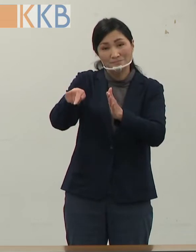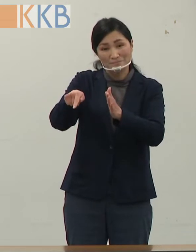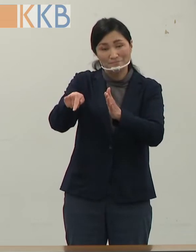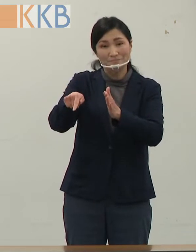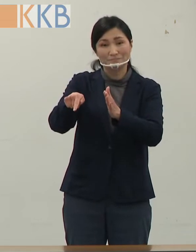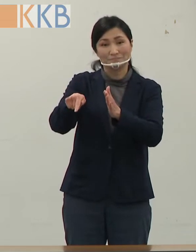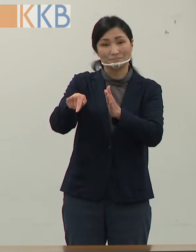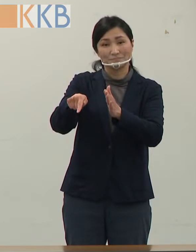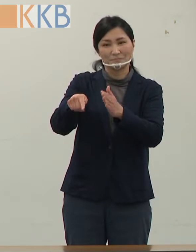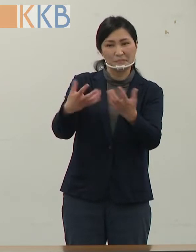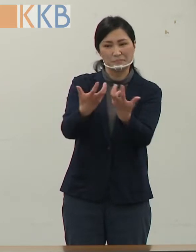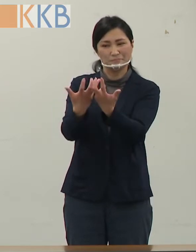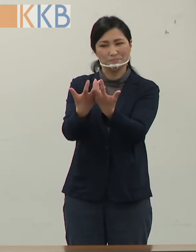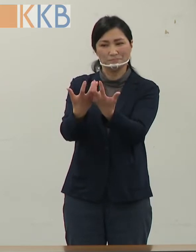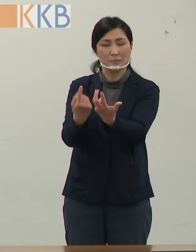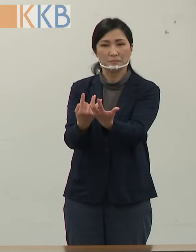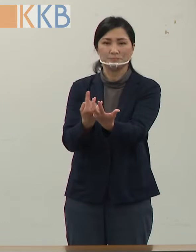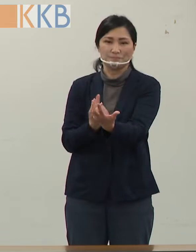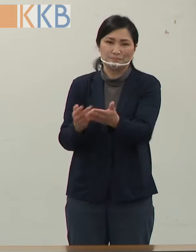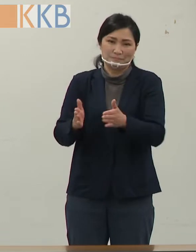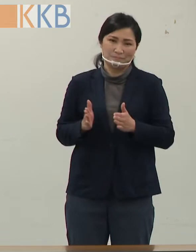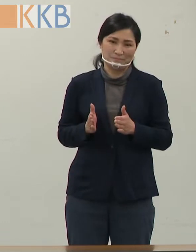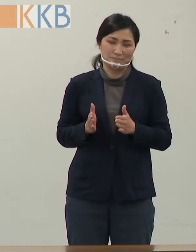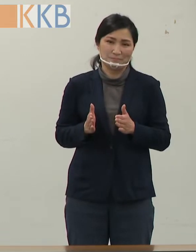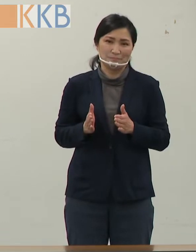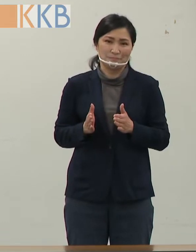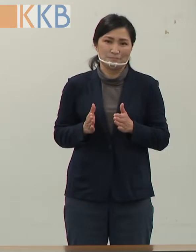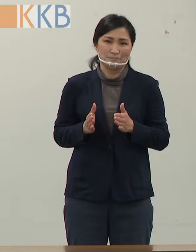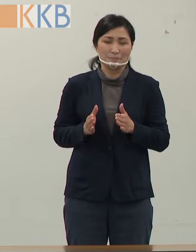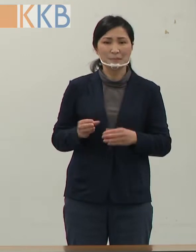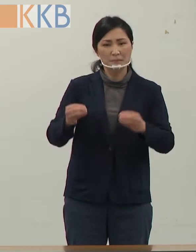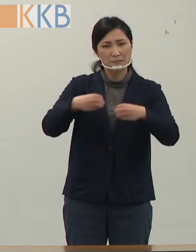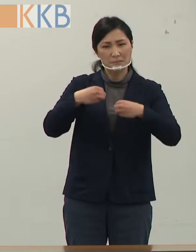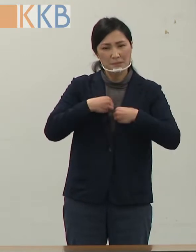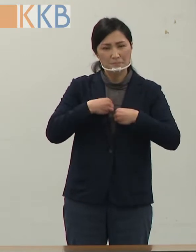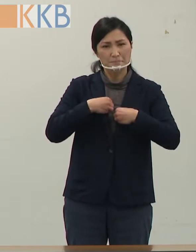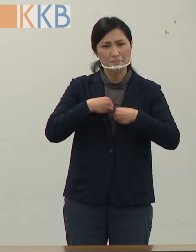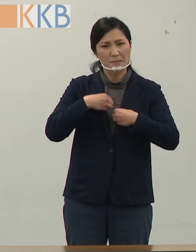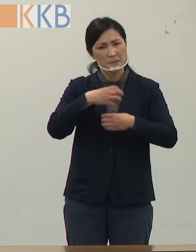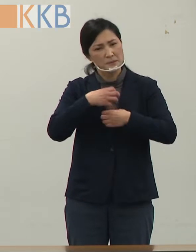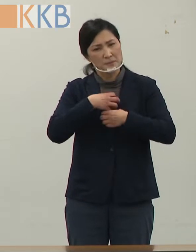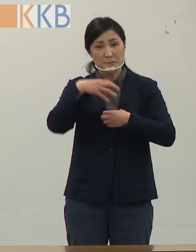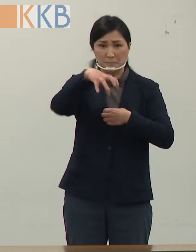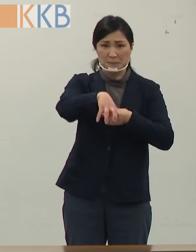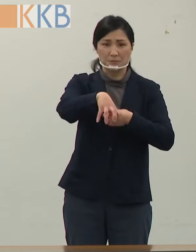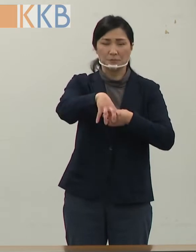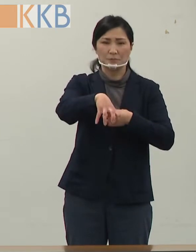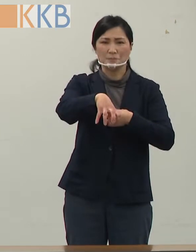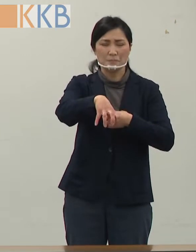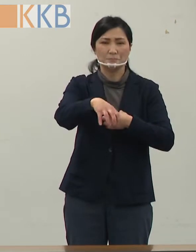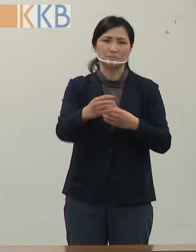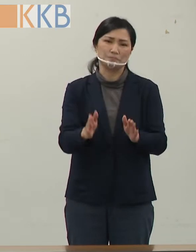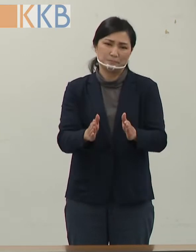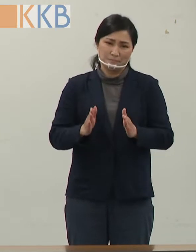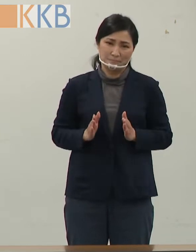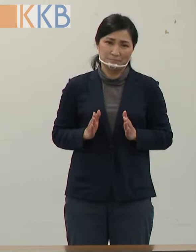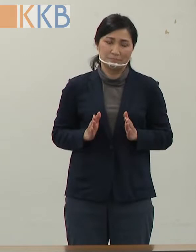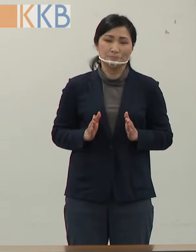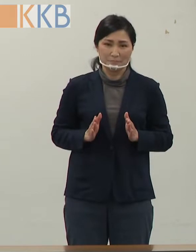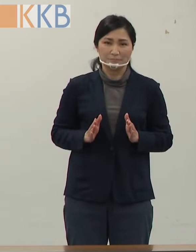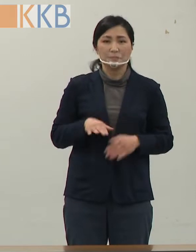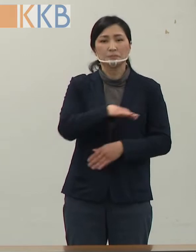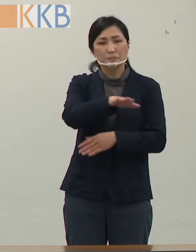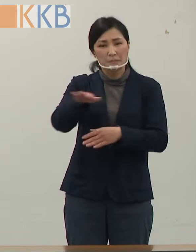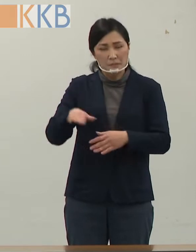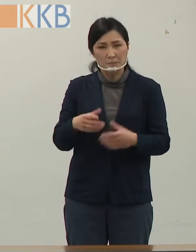外出の際には混雑した場所や感染リスクの高い場所を避けていただきますよう、県民の皆様お一人お一人に改めて取り組みをお願いいた